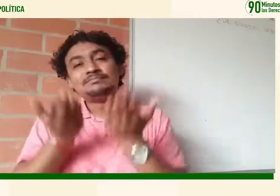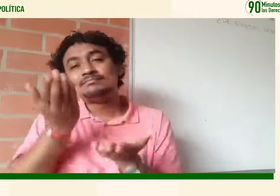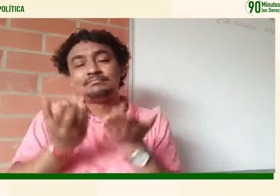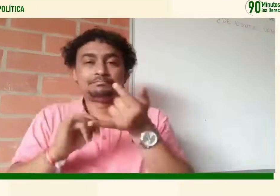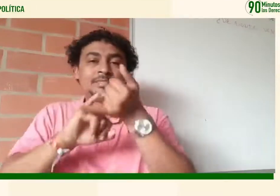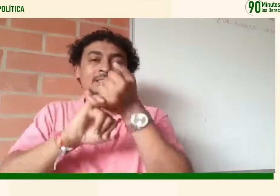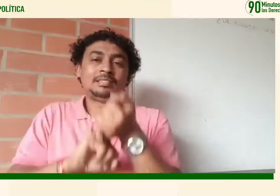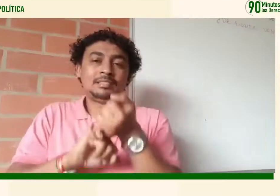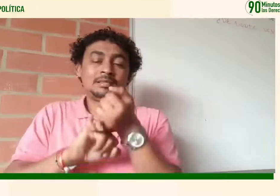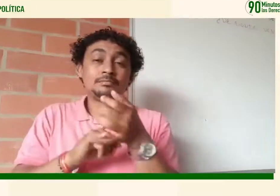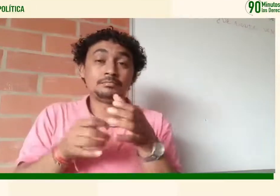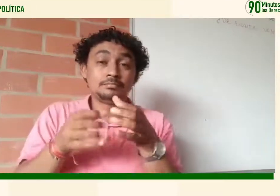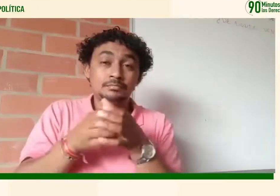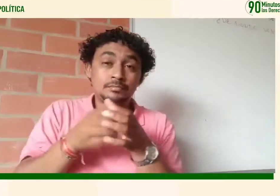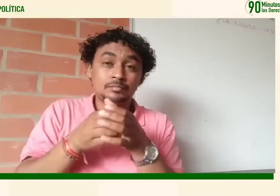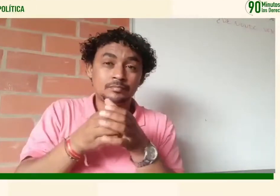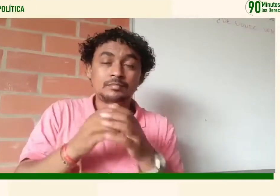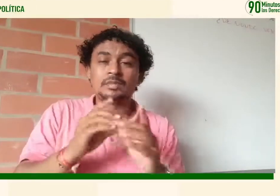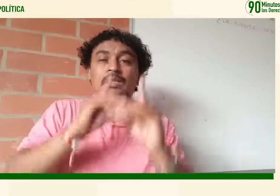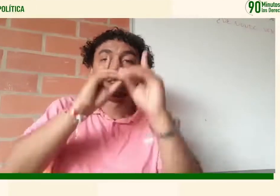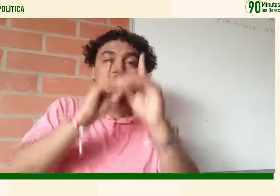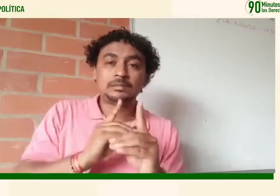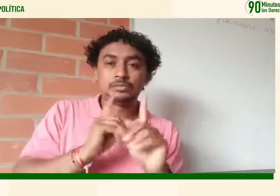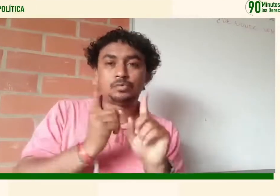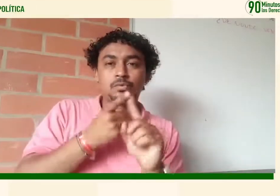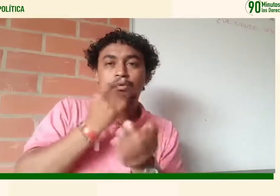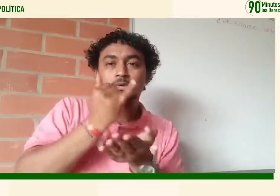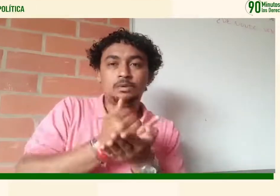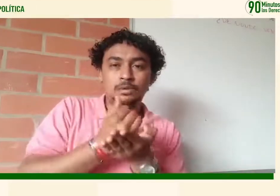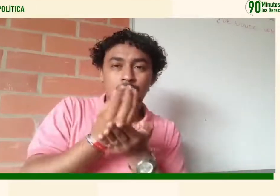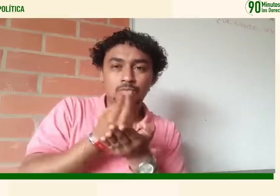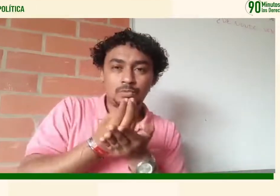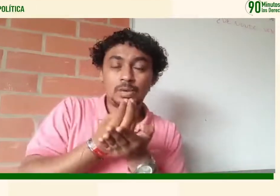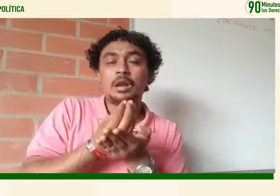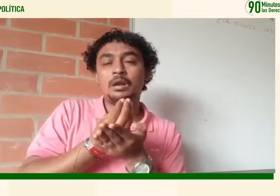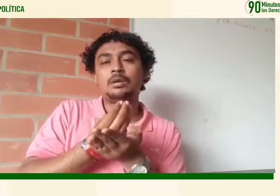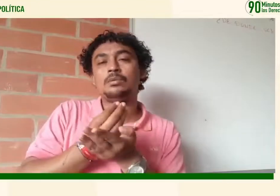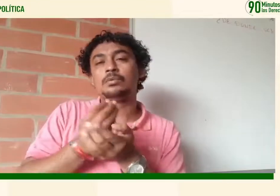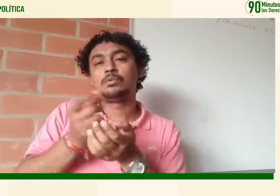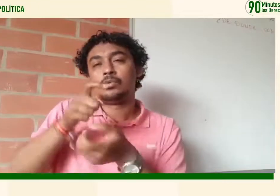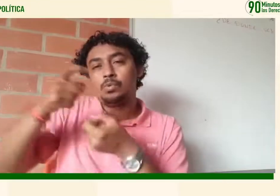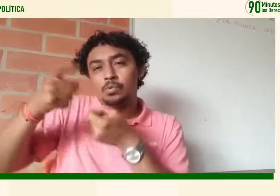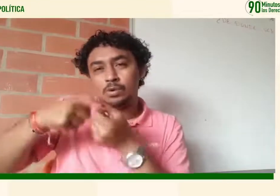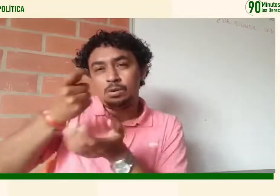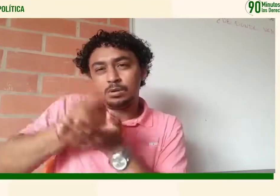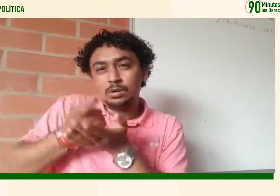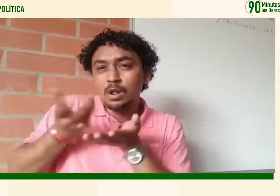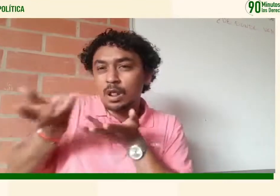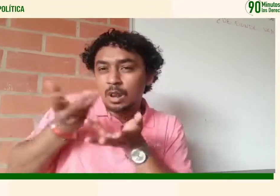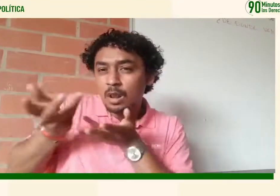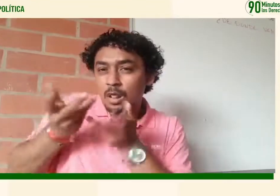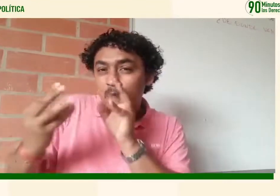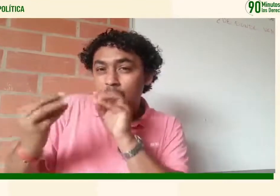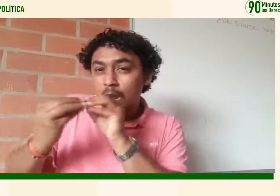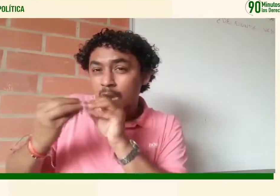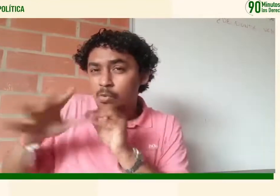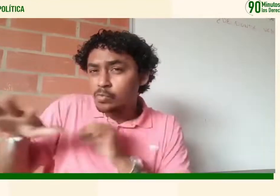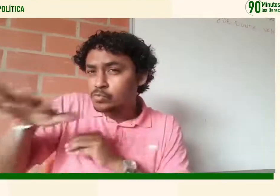parte depende de la asociación si decide a través de su junta su consejo directivo y sus